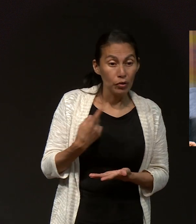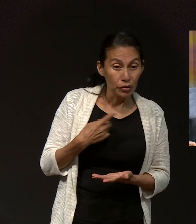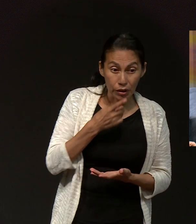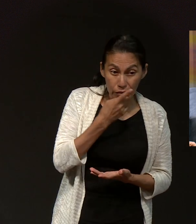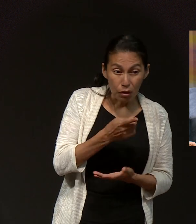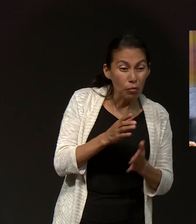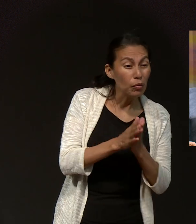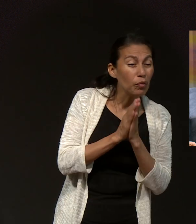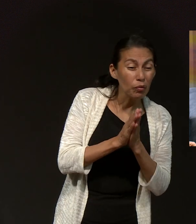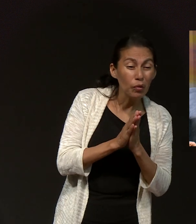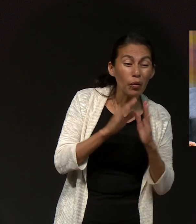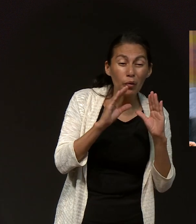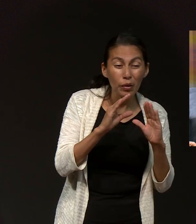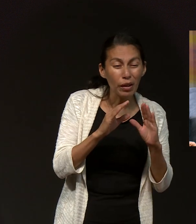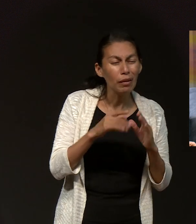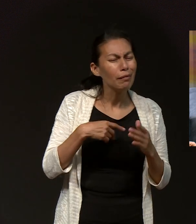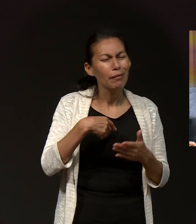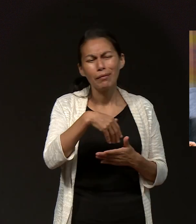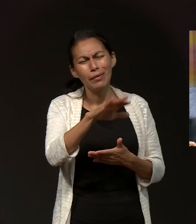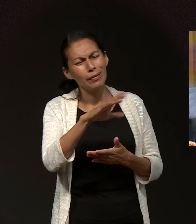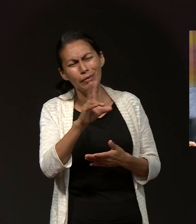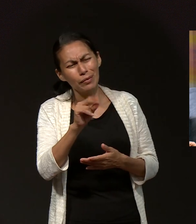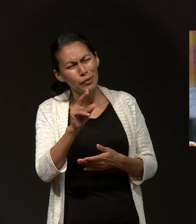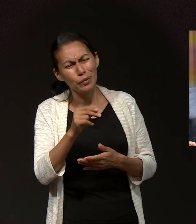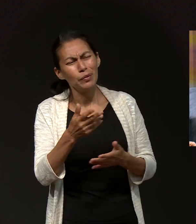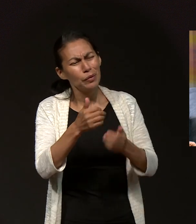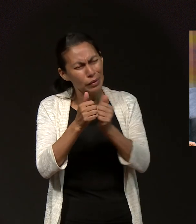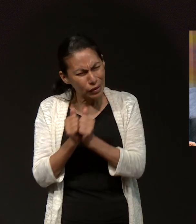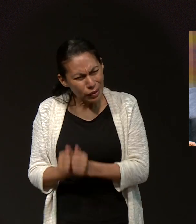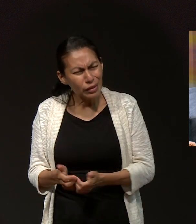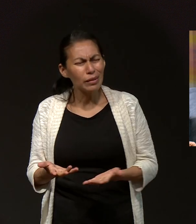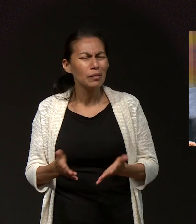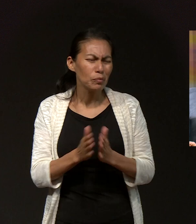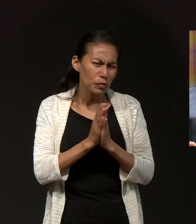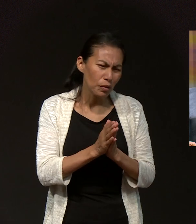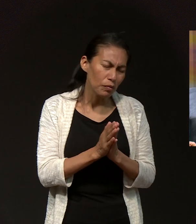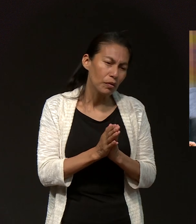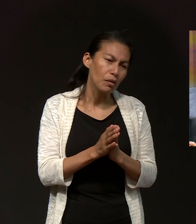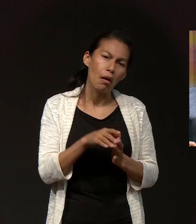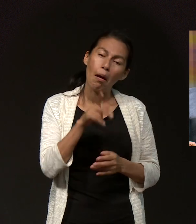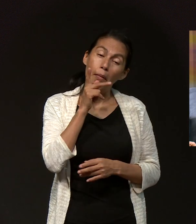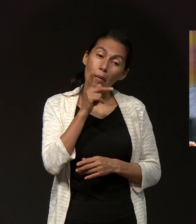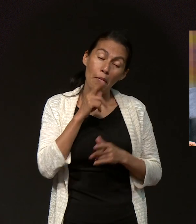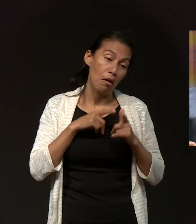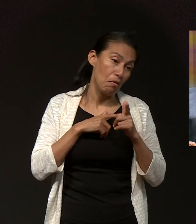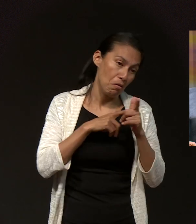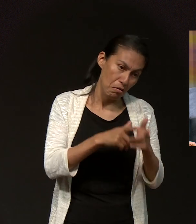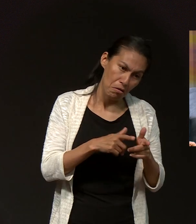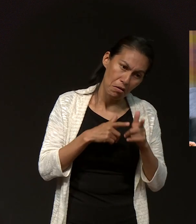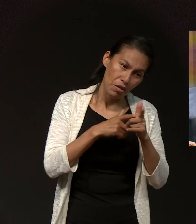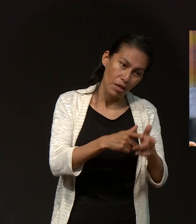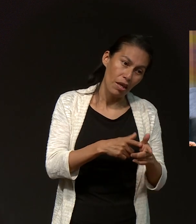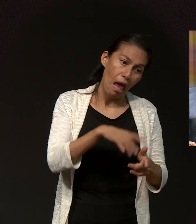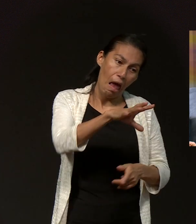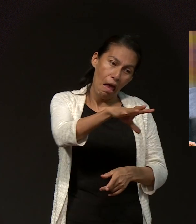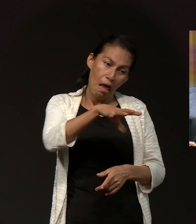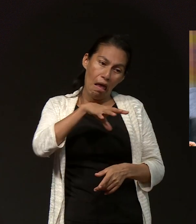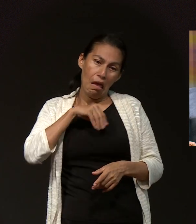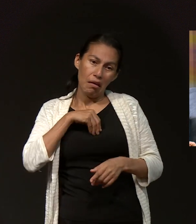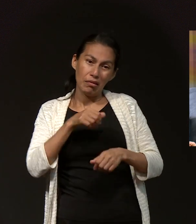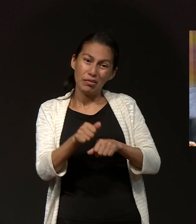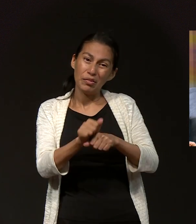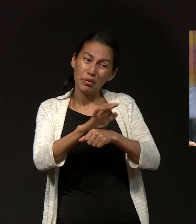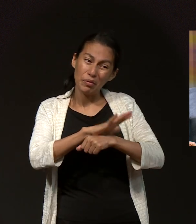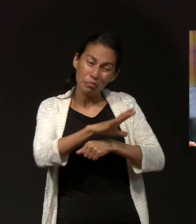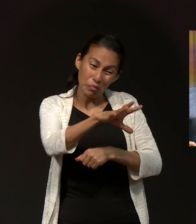vocación de seguir atendiendo. Y aunque nosotros le decíamos, cuídate, no vayas, pero pues continuó. Y desafortunadamente se